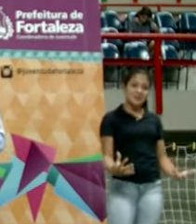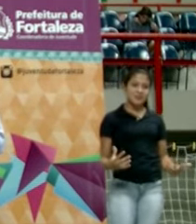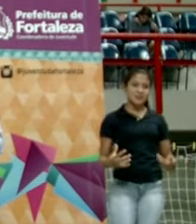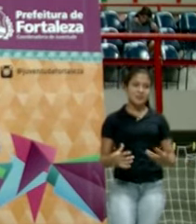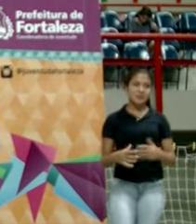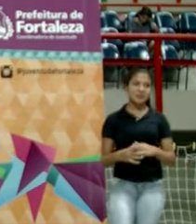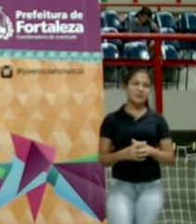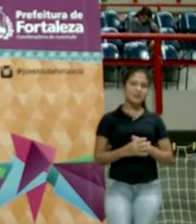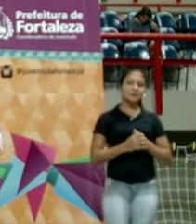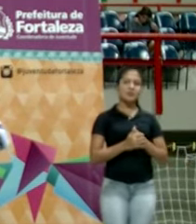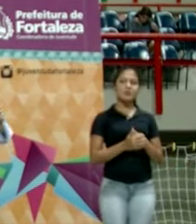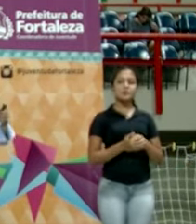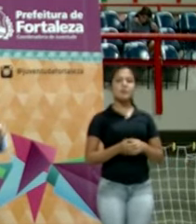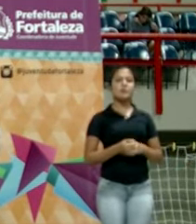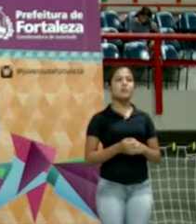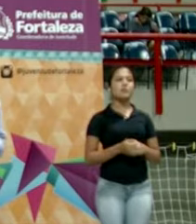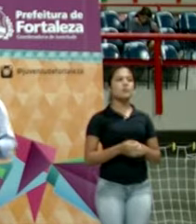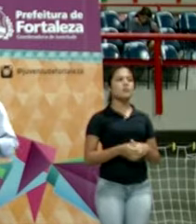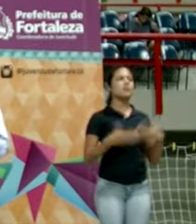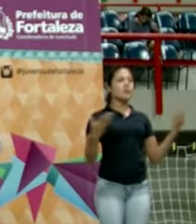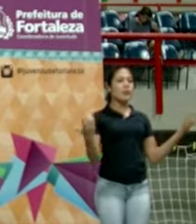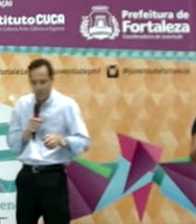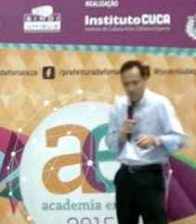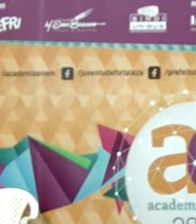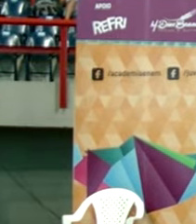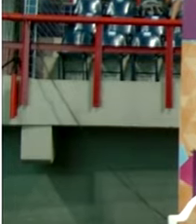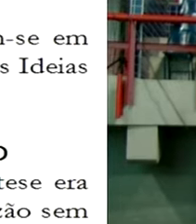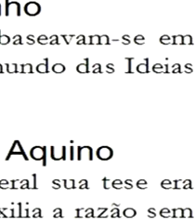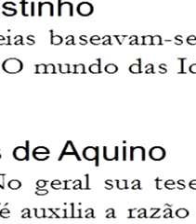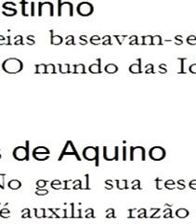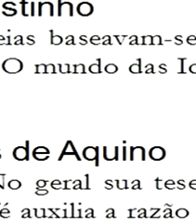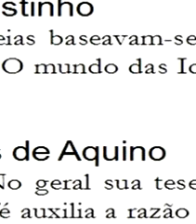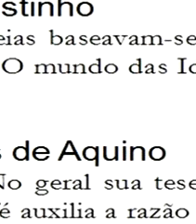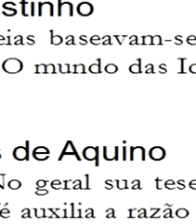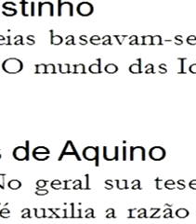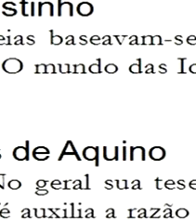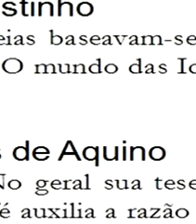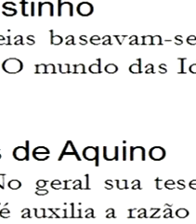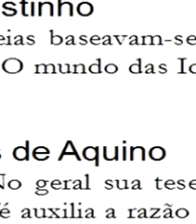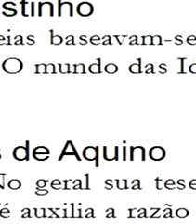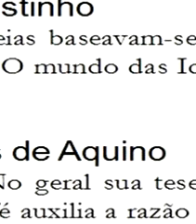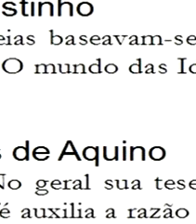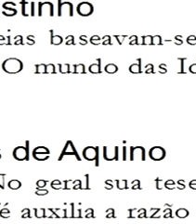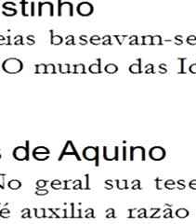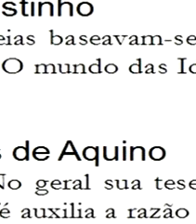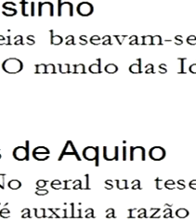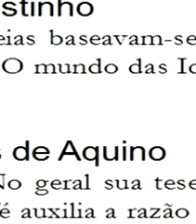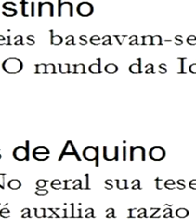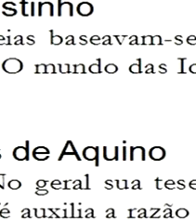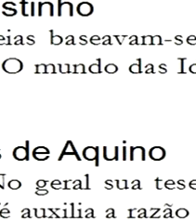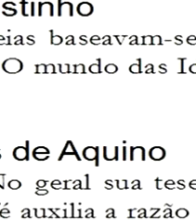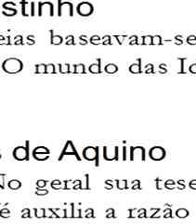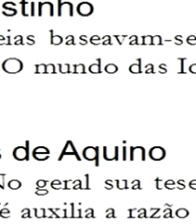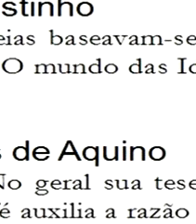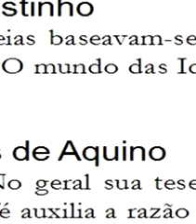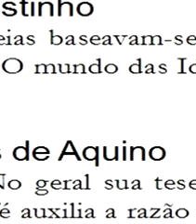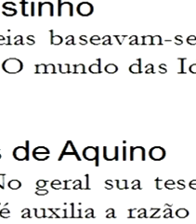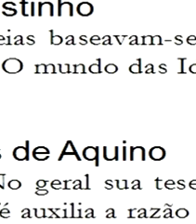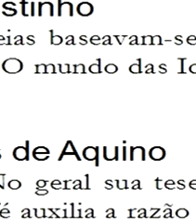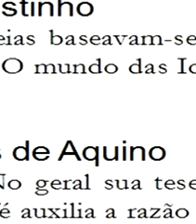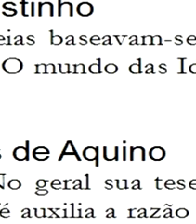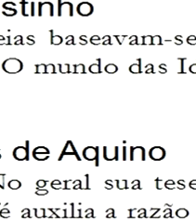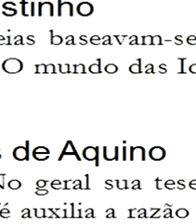injusto, tá bom? E para a gente terminar a nossa conversa, só falta então a filosofia